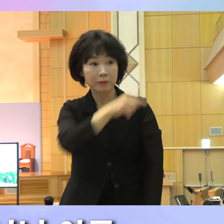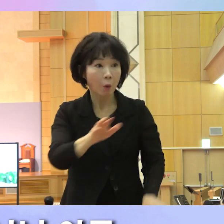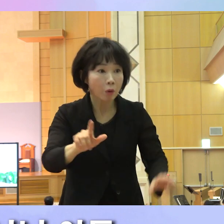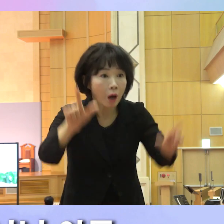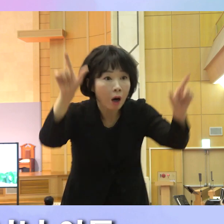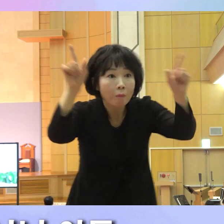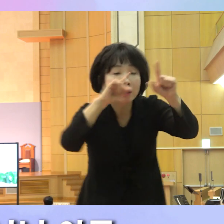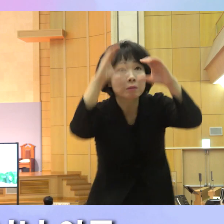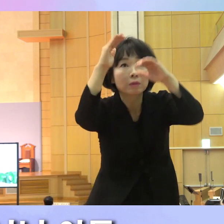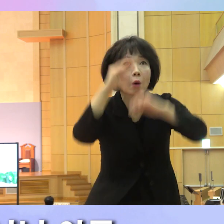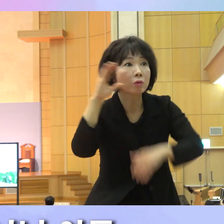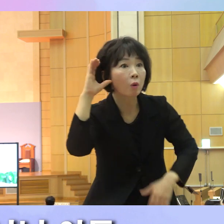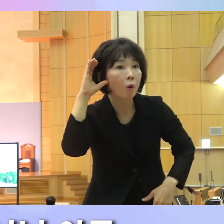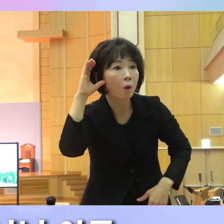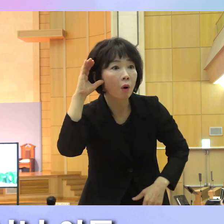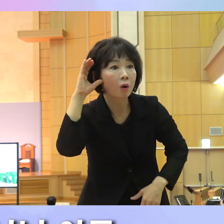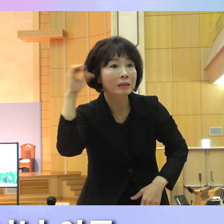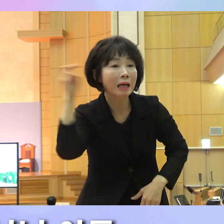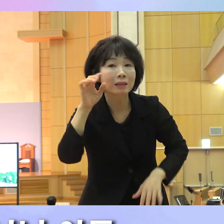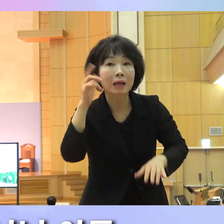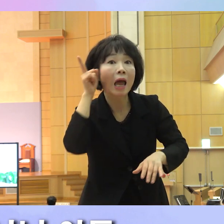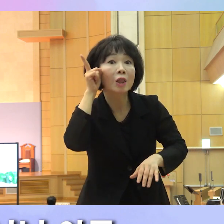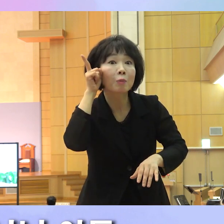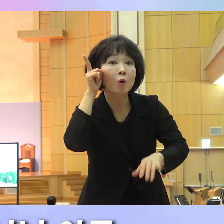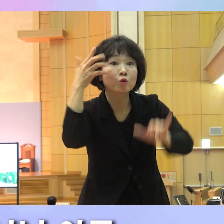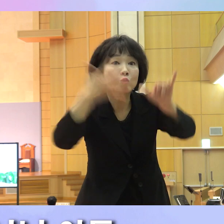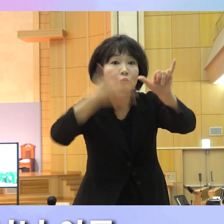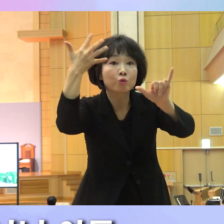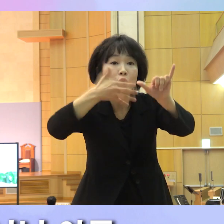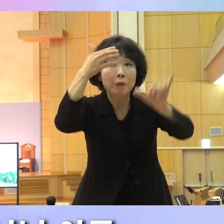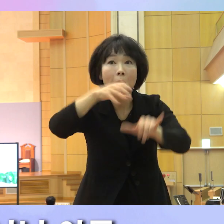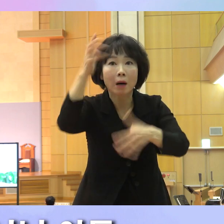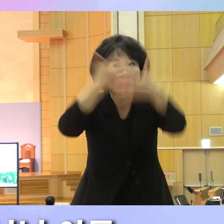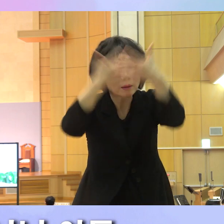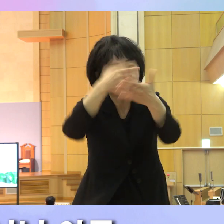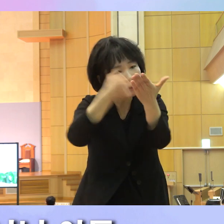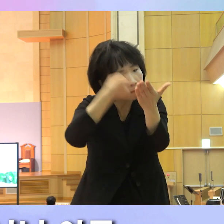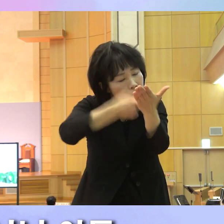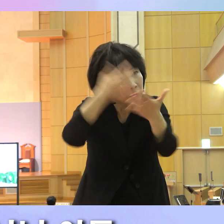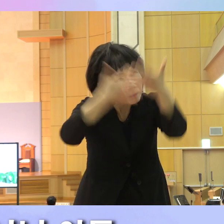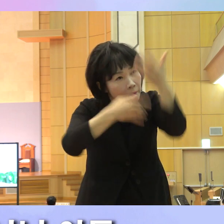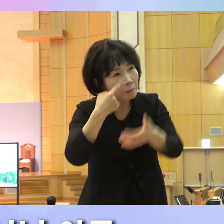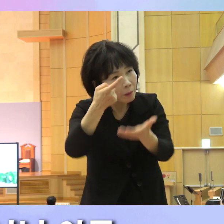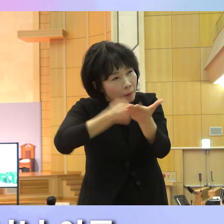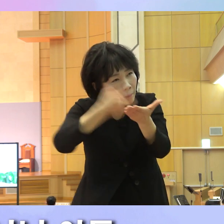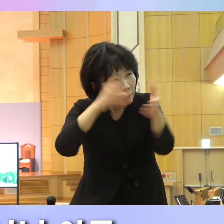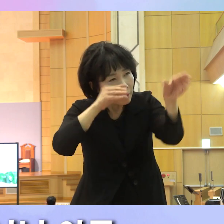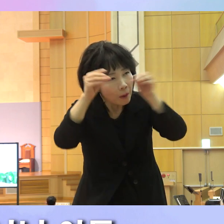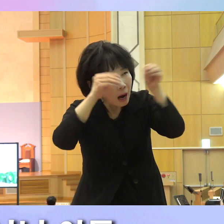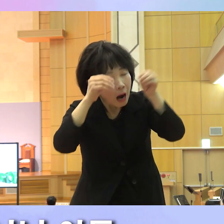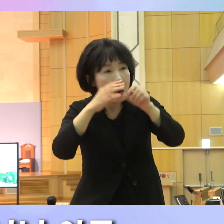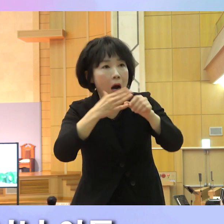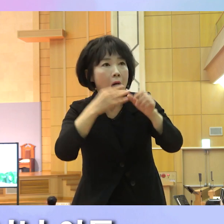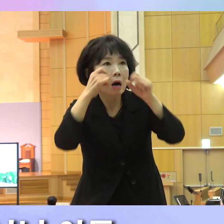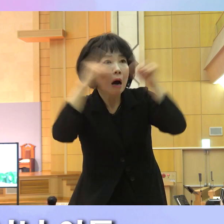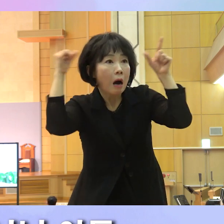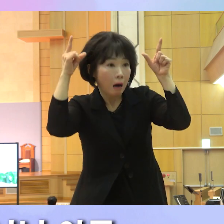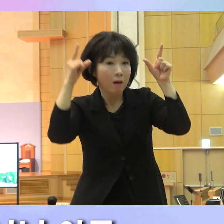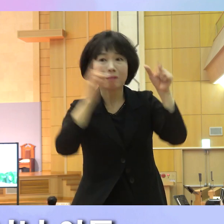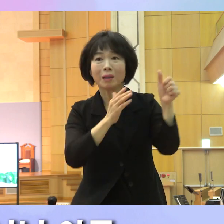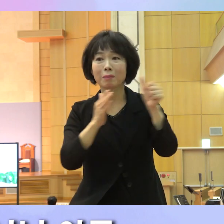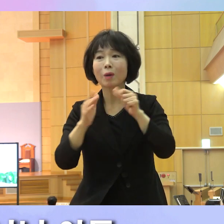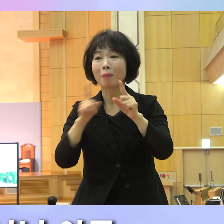말씀을 듣기는 했지만 이 말씀을 얼마나 알아듣는지는 제가 잘 모르겠어요. 굉장히 좀 어려운